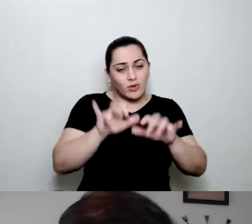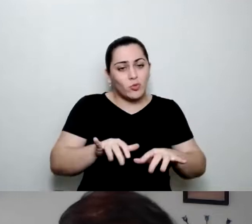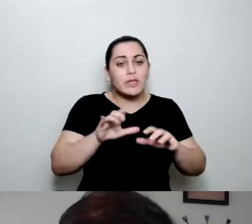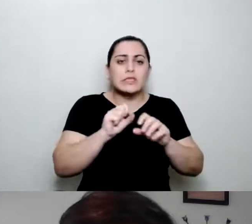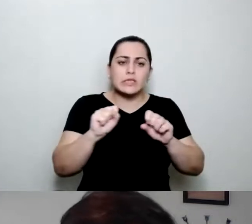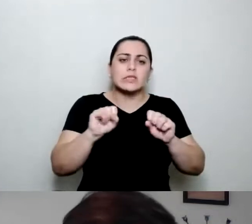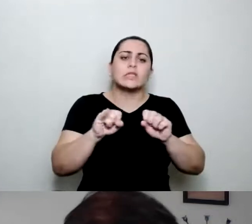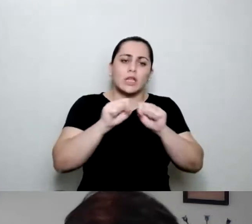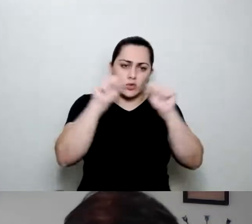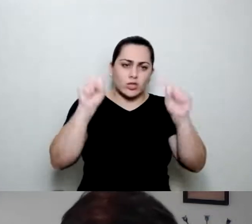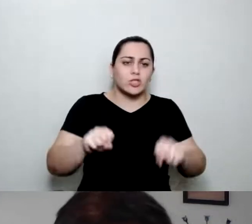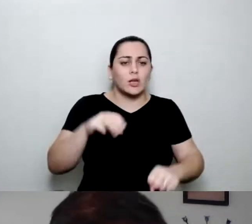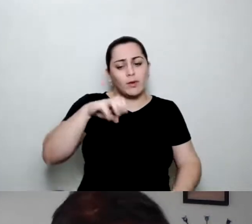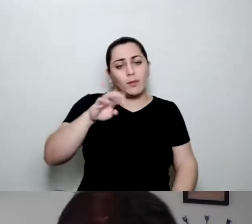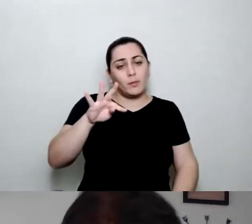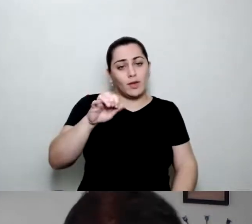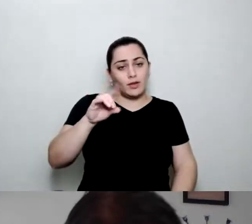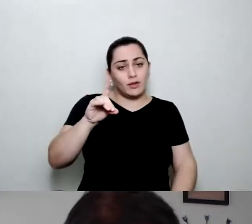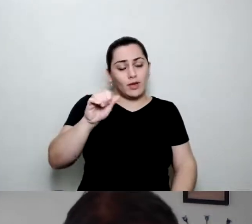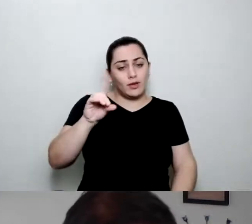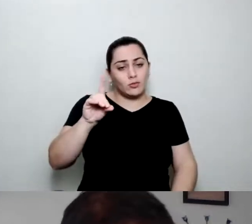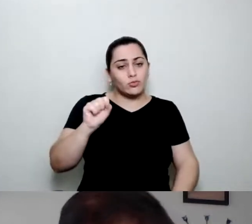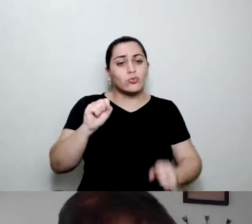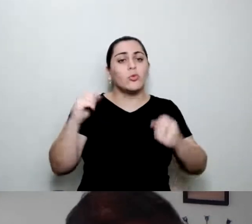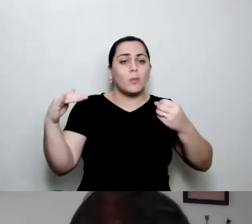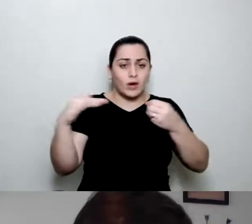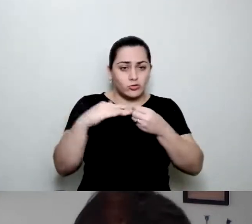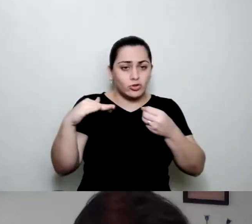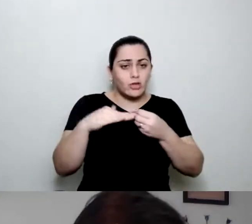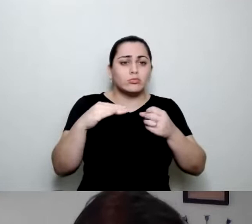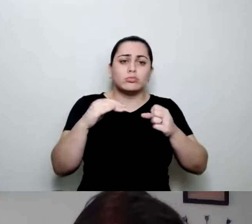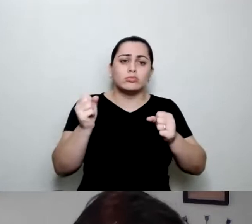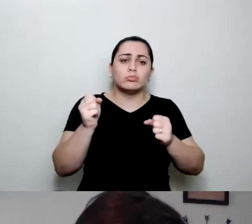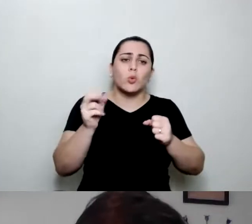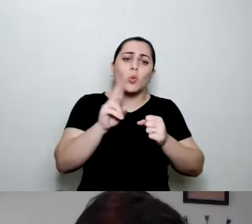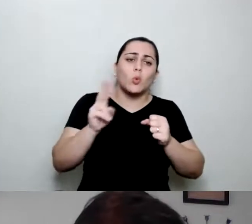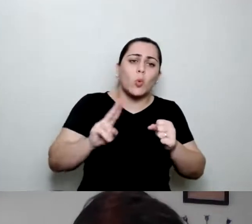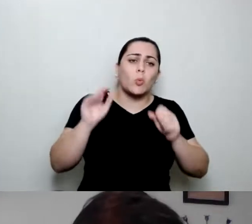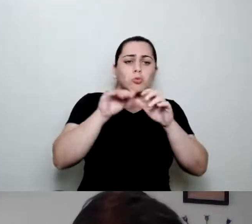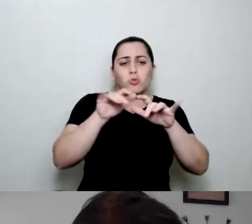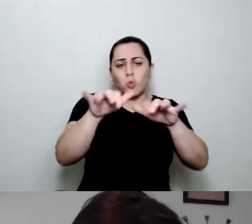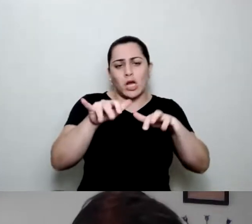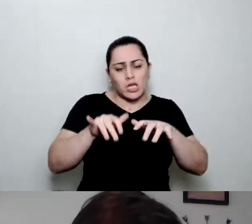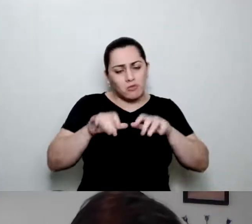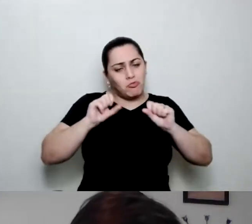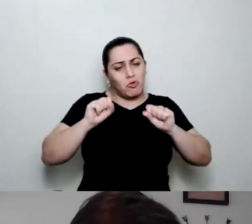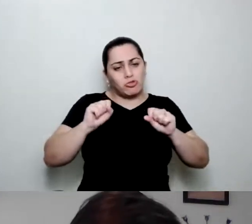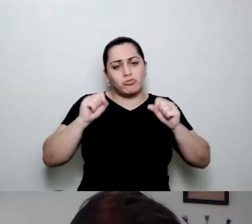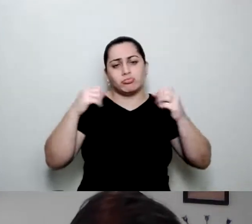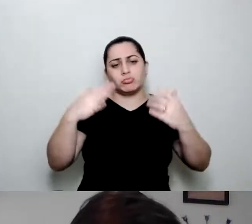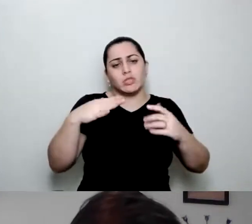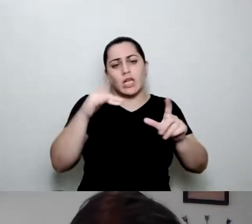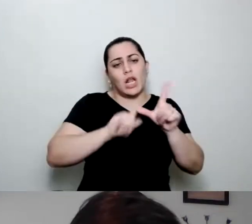sistema de metadados e um banco de dados funcionando, de fato, os números de arquivos podem ser totalmente aleatórios. Você pode criar uma sequência de